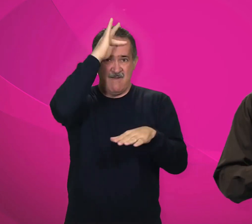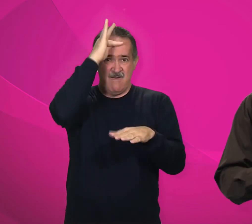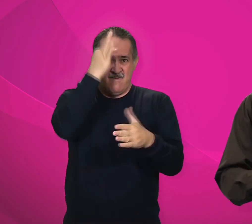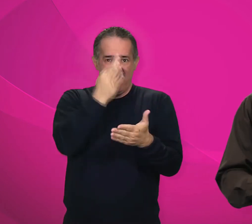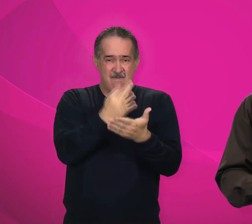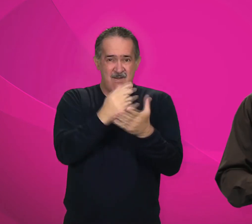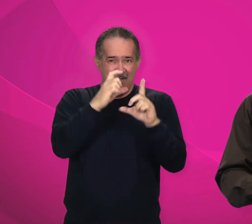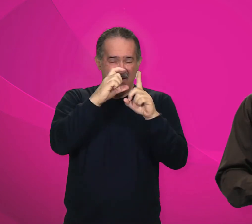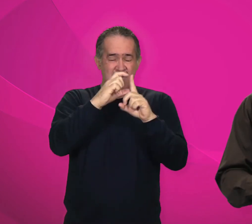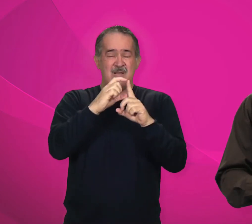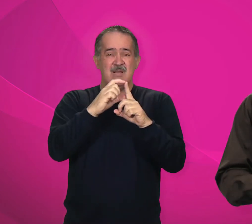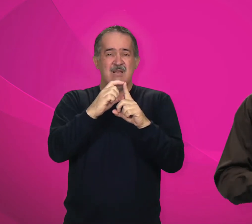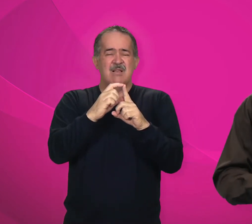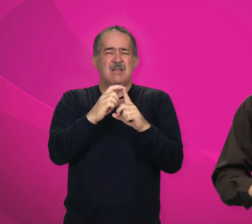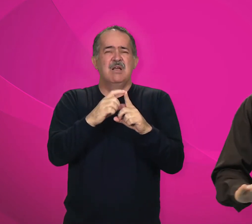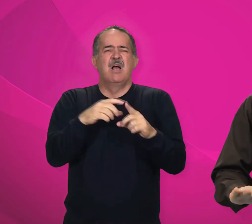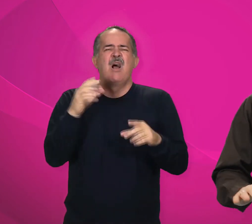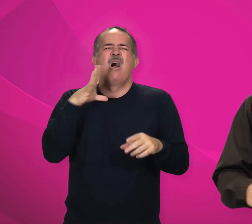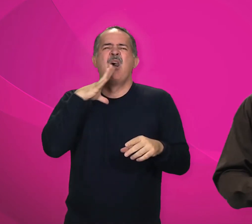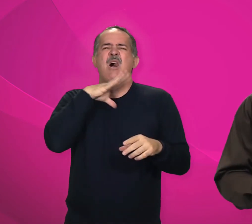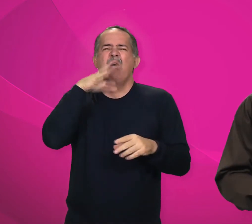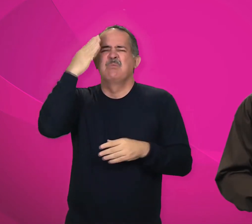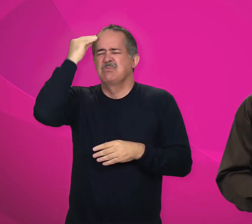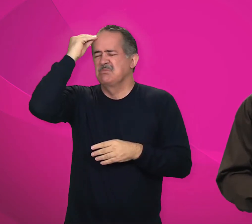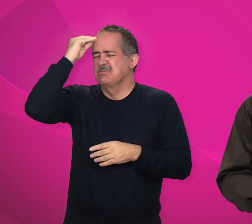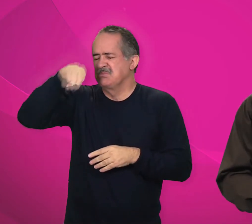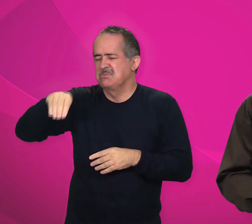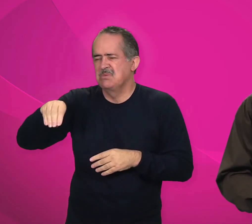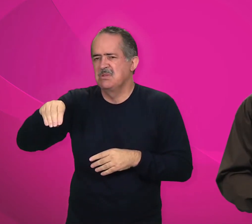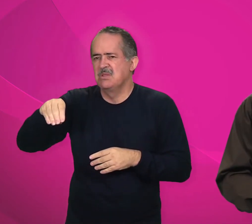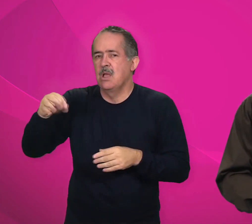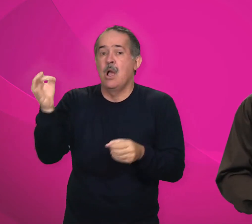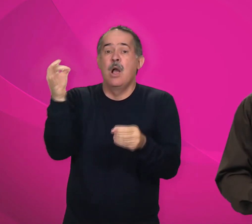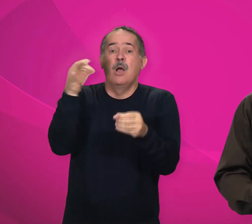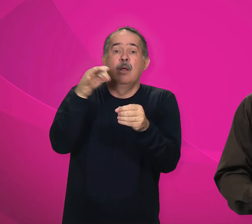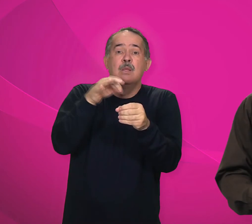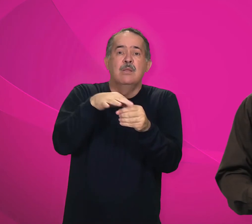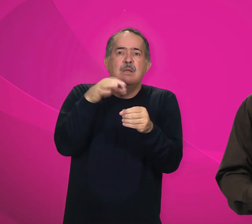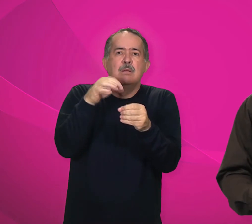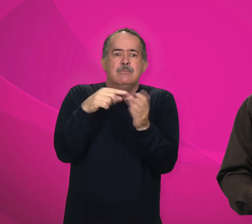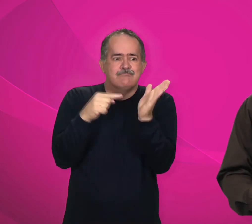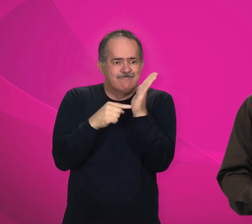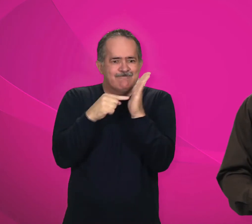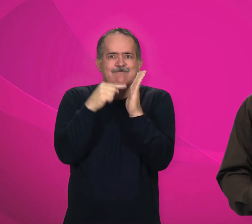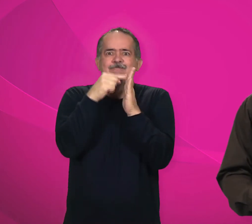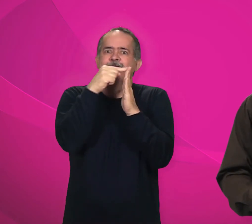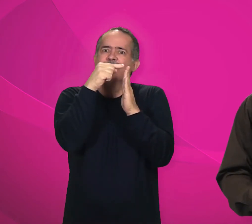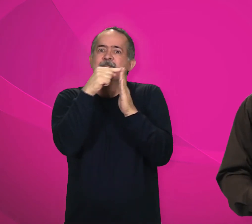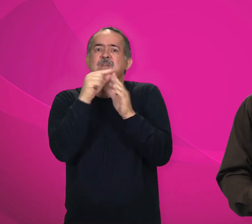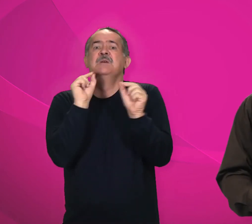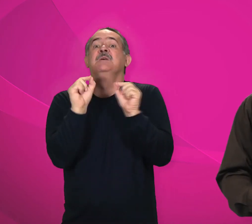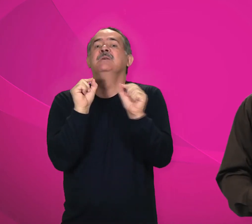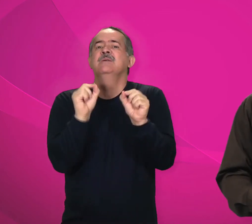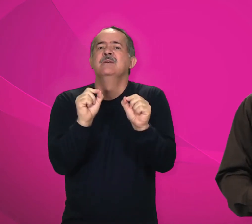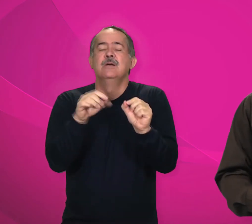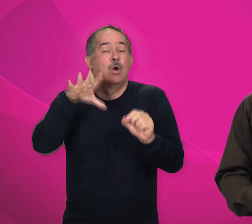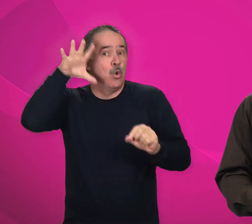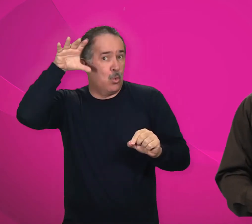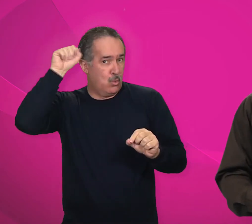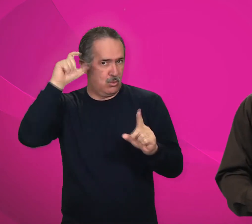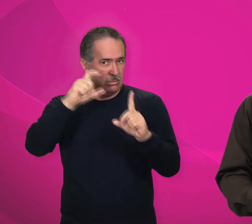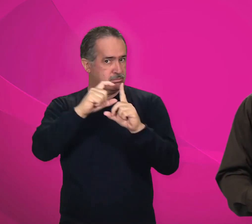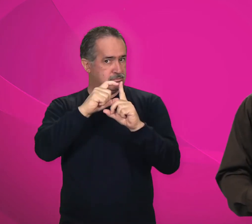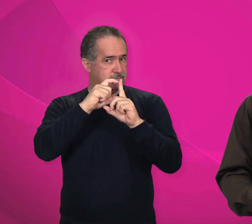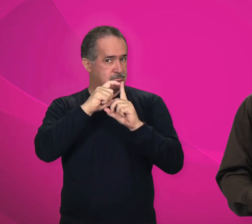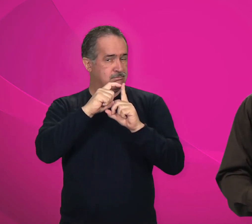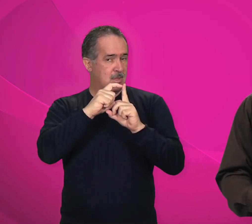perseguição por causa da palavra, ele desiste logo. A semente que caiu no meio dos espinhos é